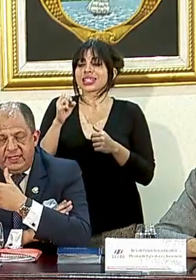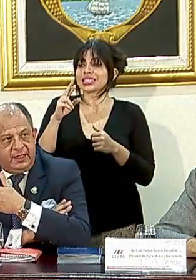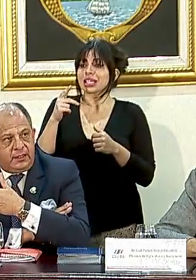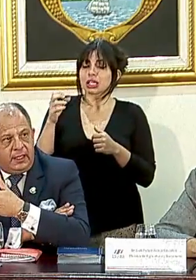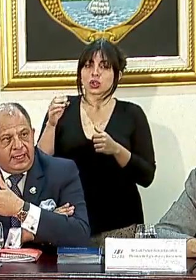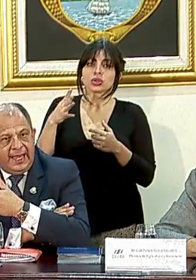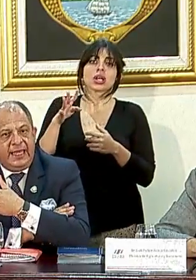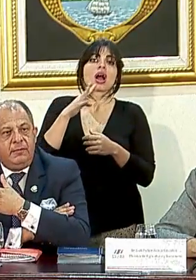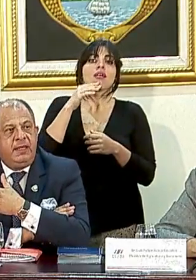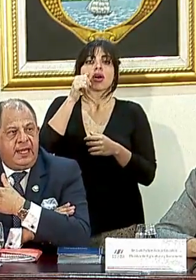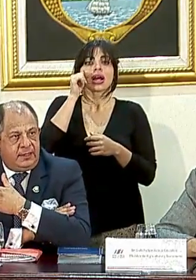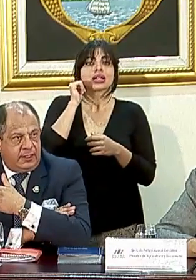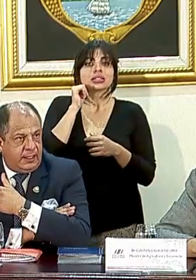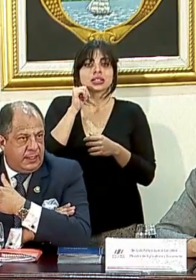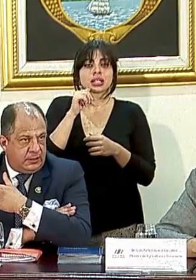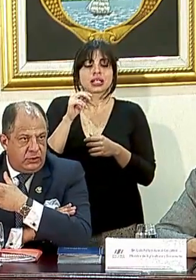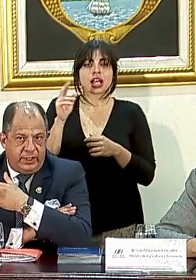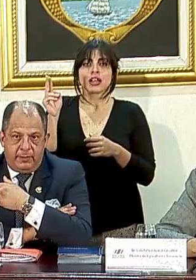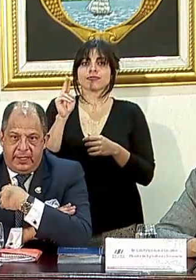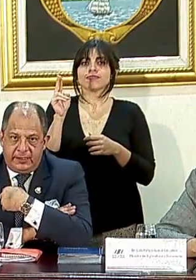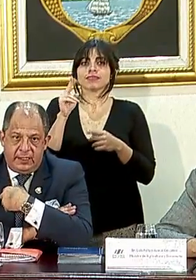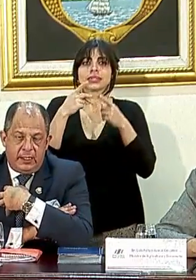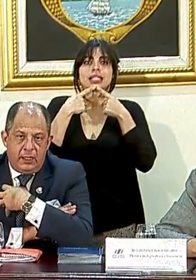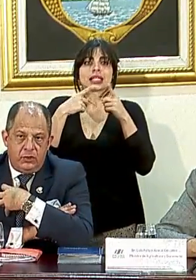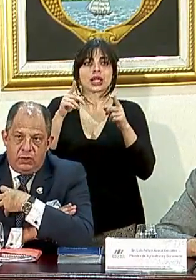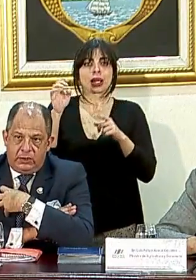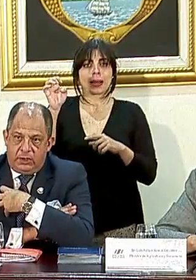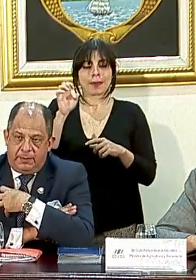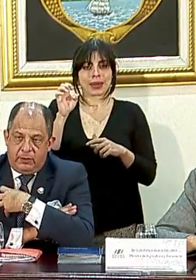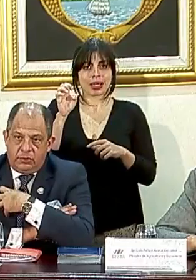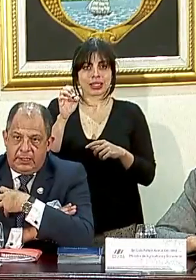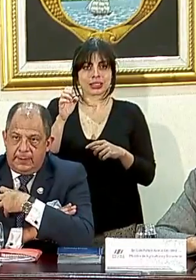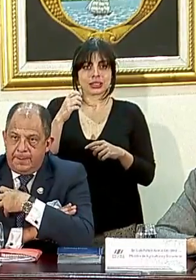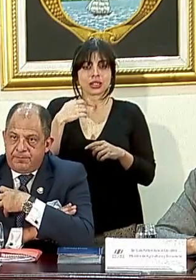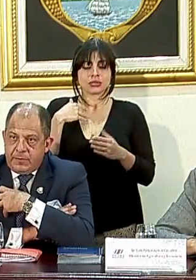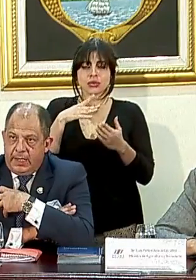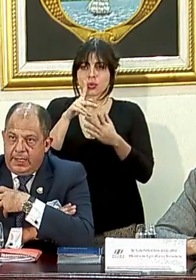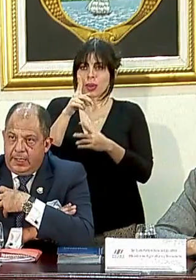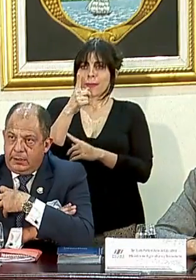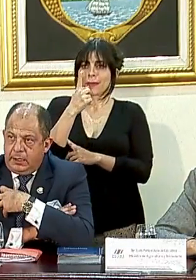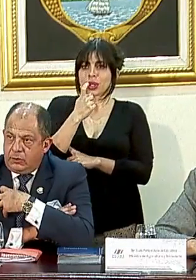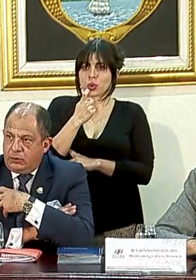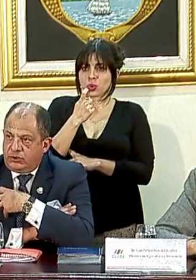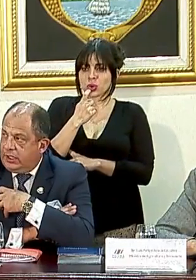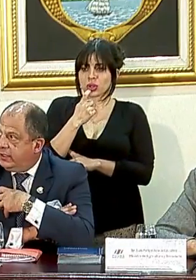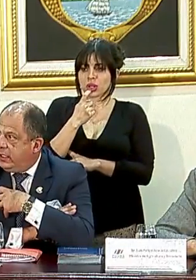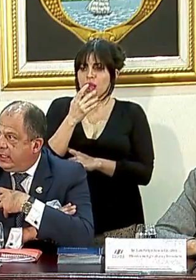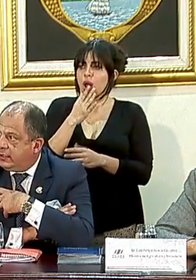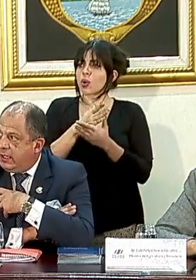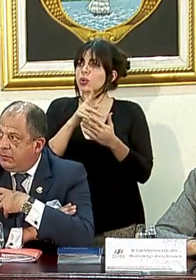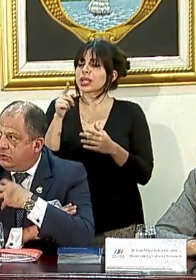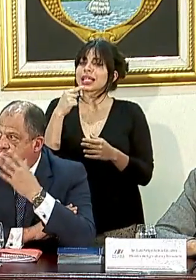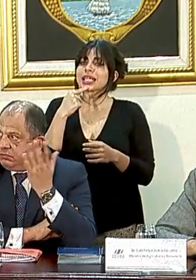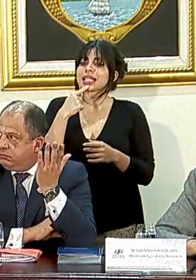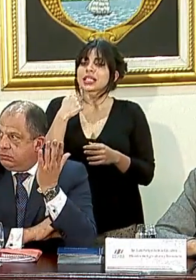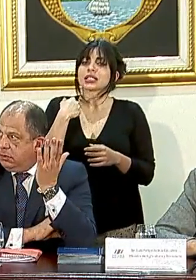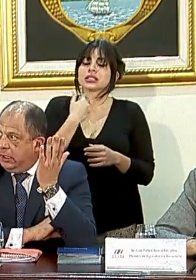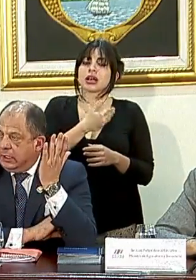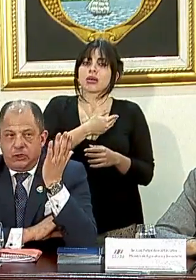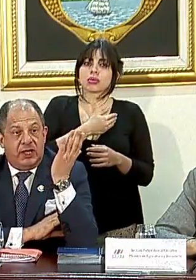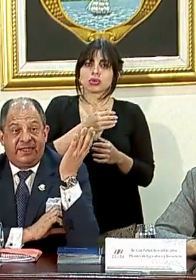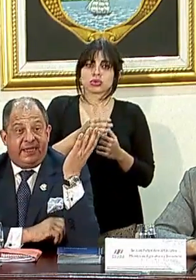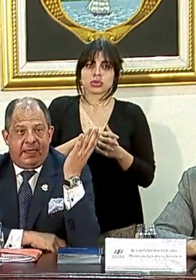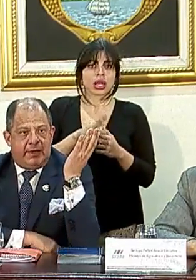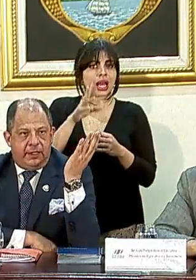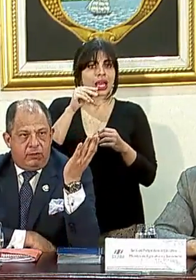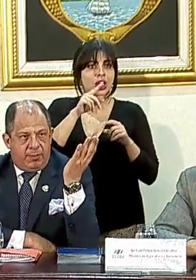Don Sergio habló ayer de la inminente declaratoria de emergencia. Yo ante una pregunta de alguno de ustedes dije que estábamos,